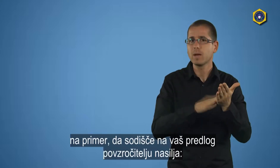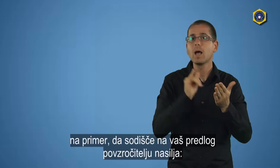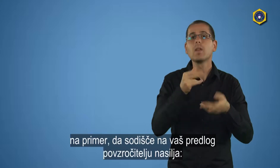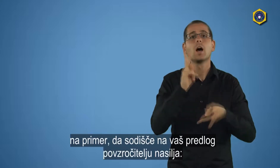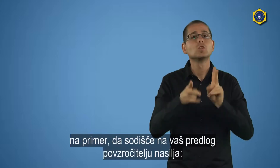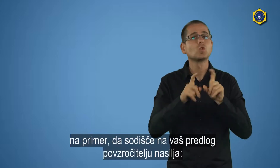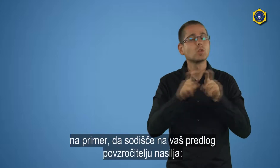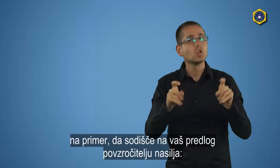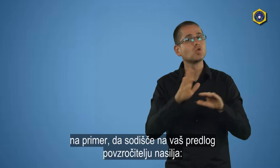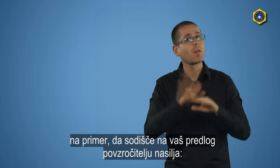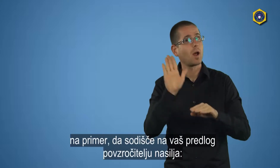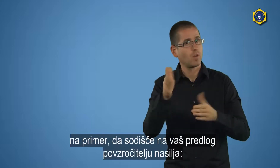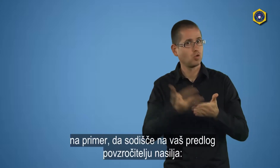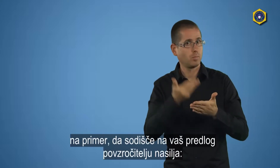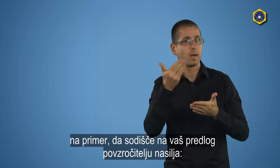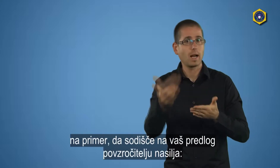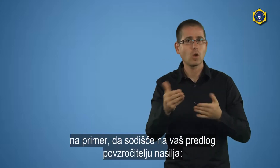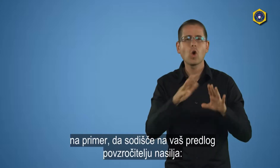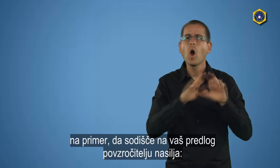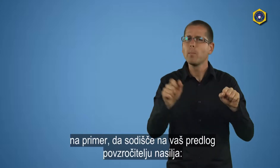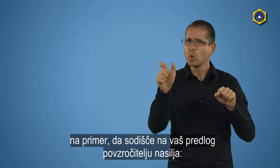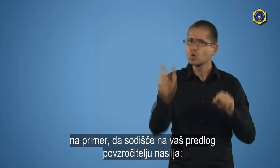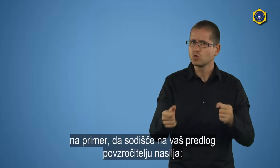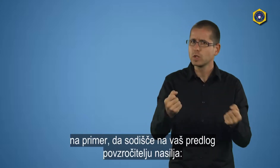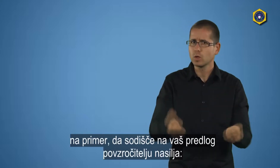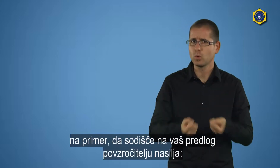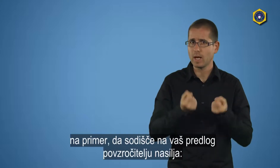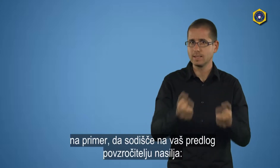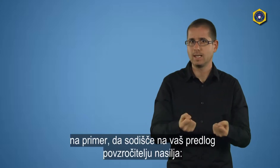da sodišče na vaš predlog povzročitelju nasilja